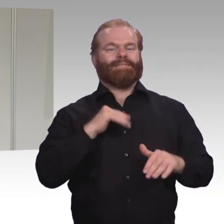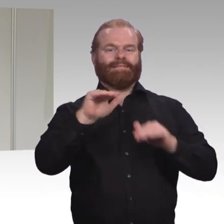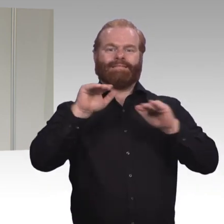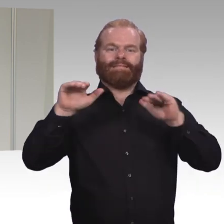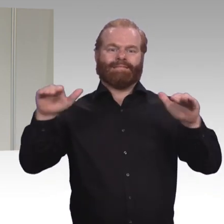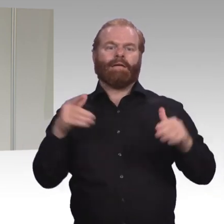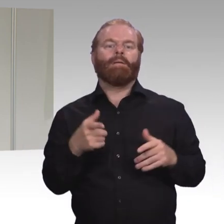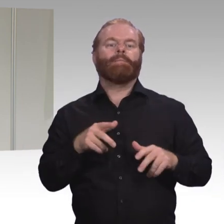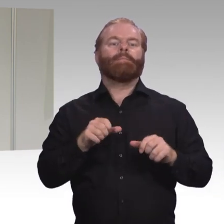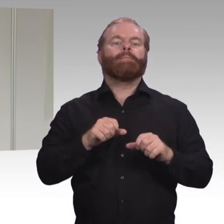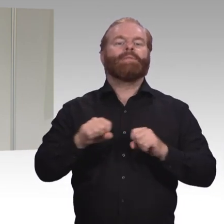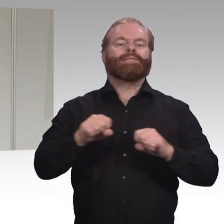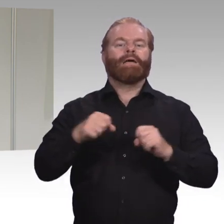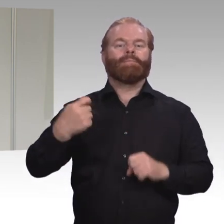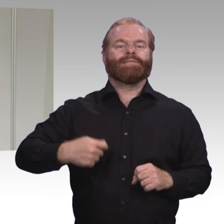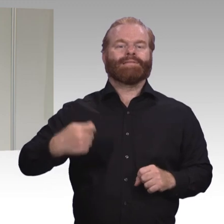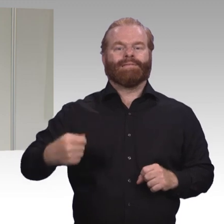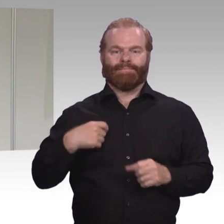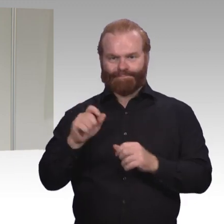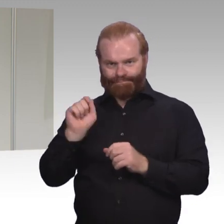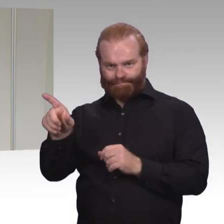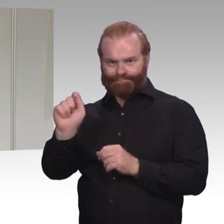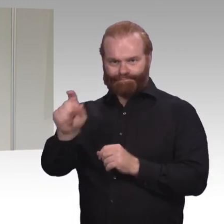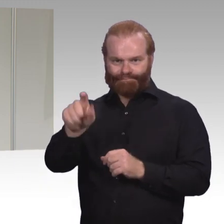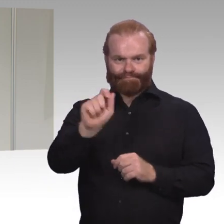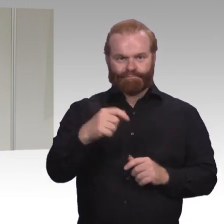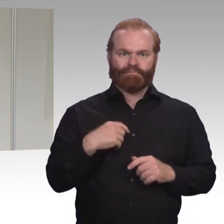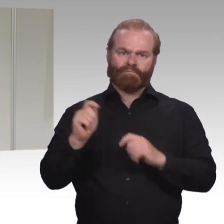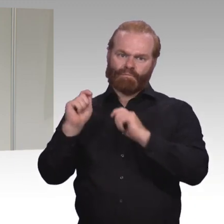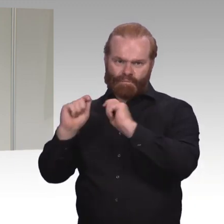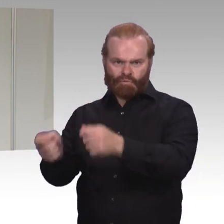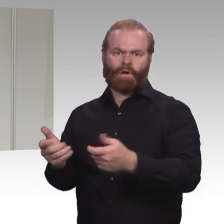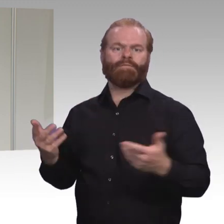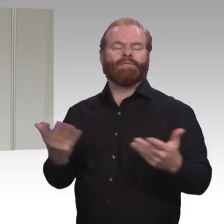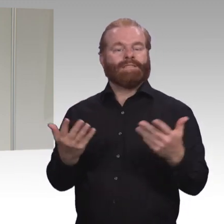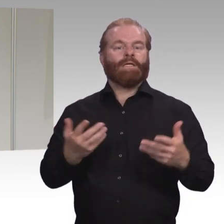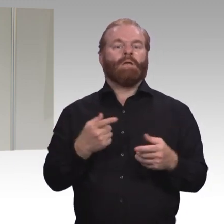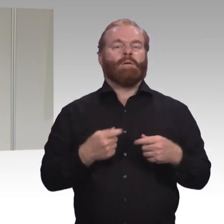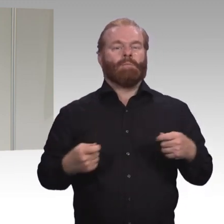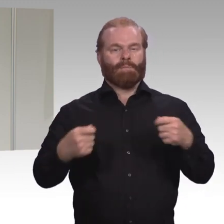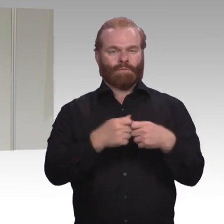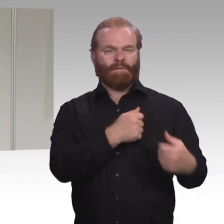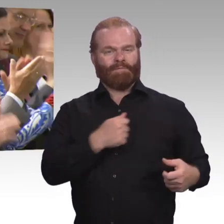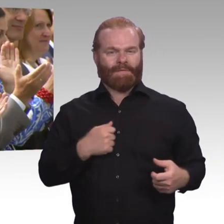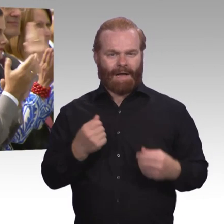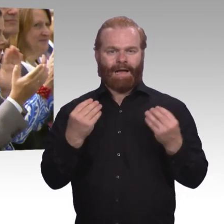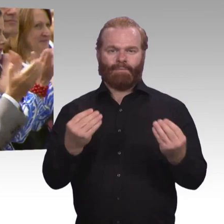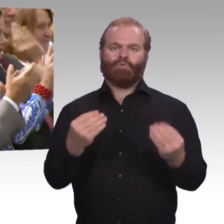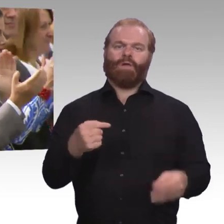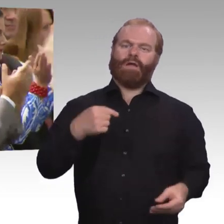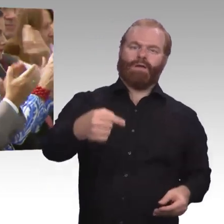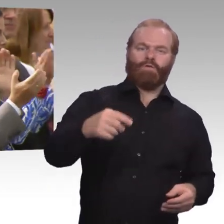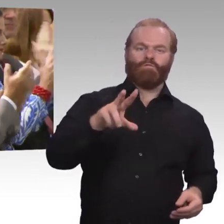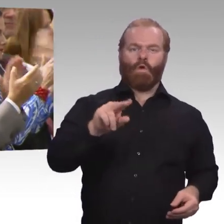ihren Bundesländern öffentliche Gelöbnisse durchzuführen. Das wäre ein starkes Signal und ein starkes Zeichen der